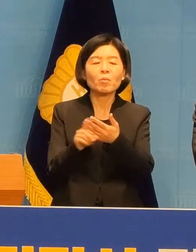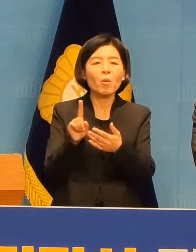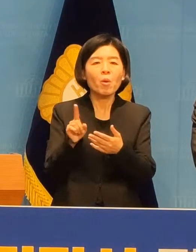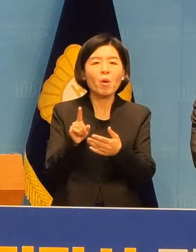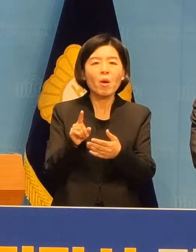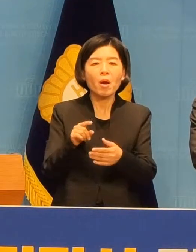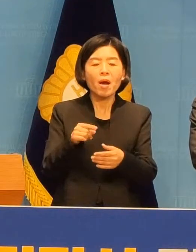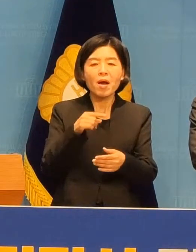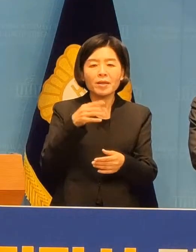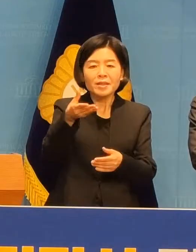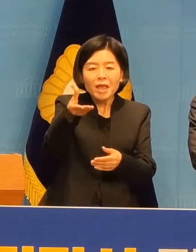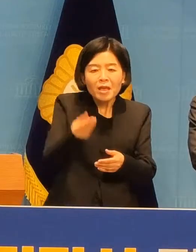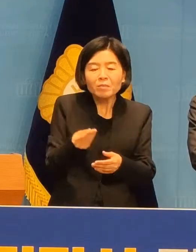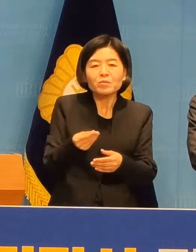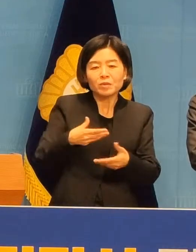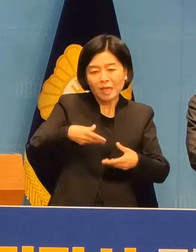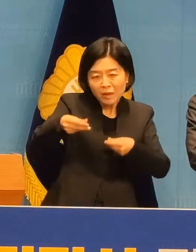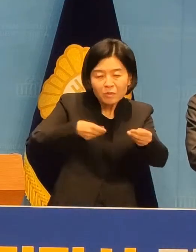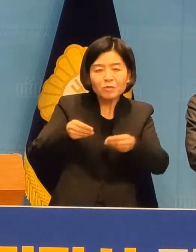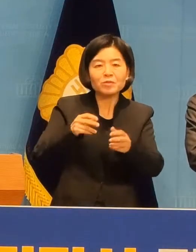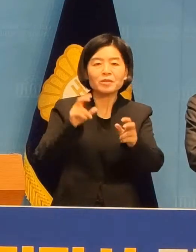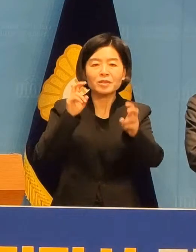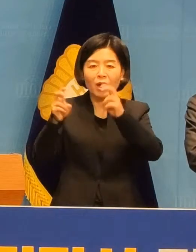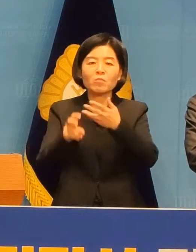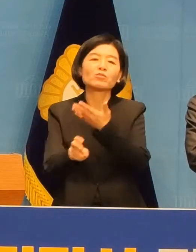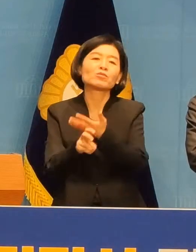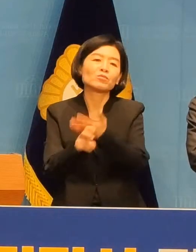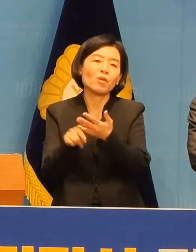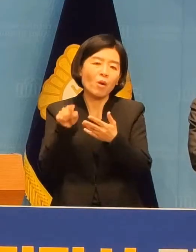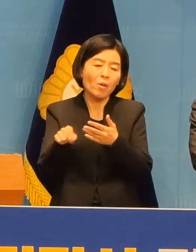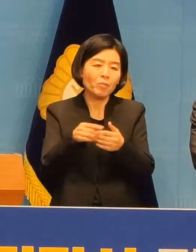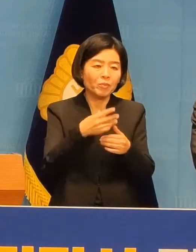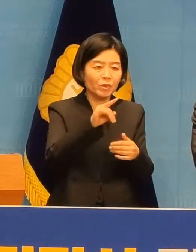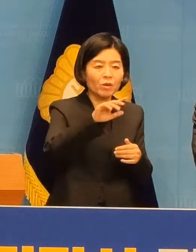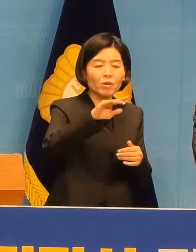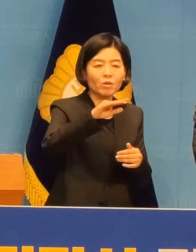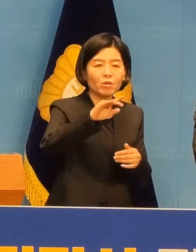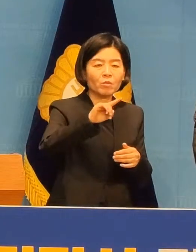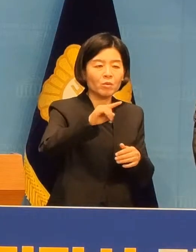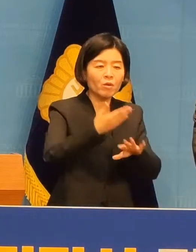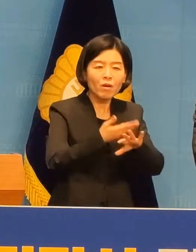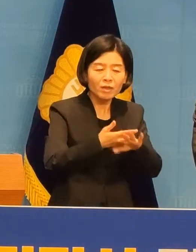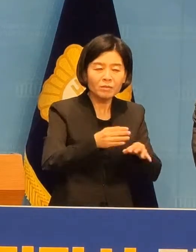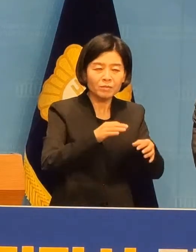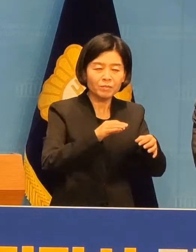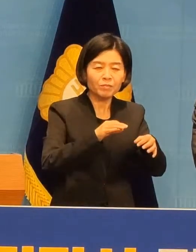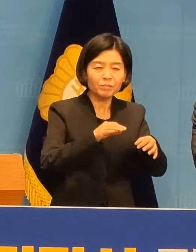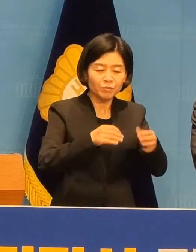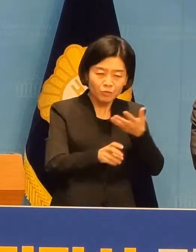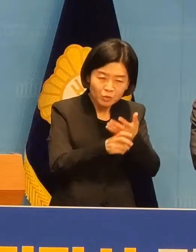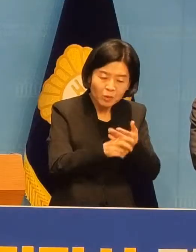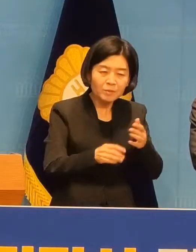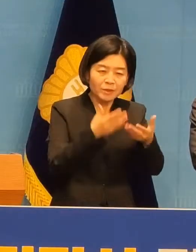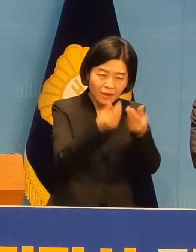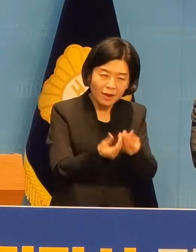교촌치킨의 슈링크 플레이션, 더스윙의 불법 영업 구조 등이 대표적 사례로 지적됐습니다.